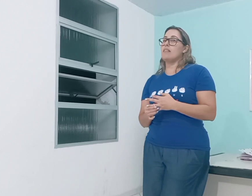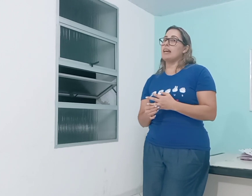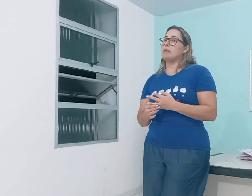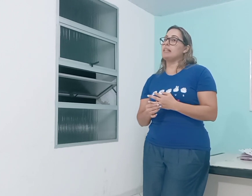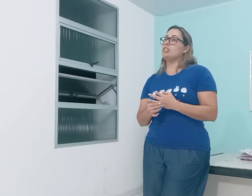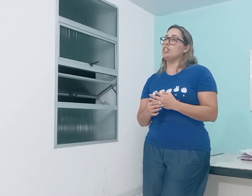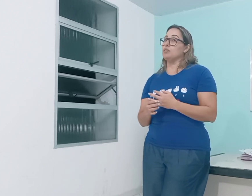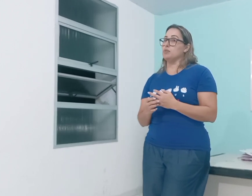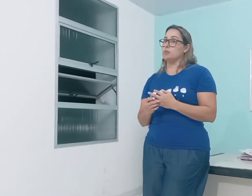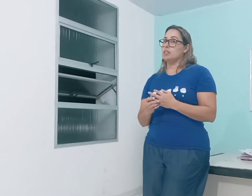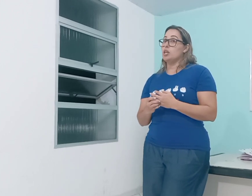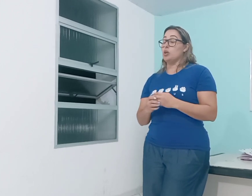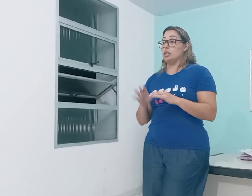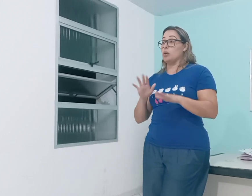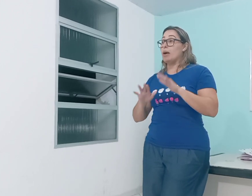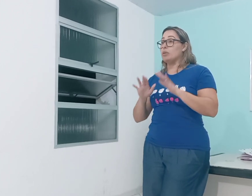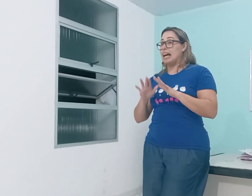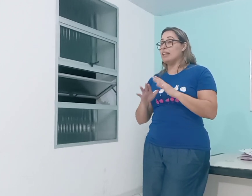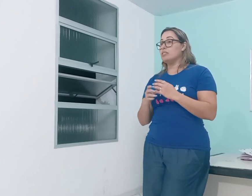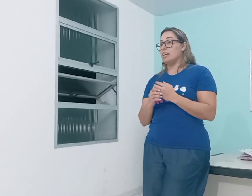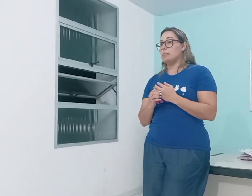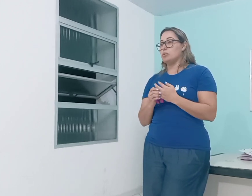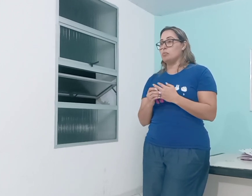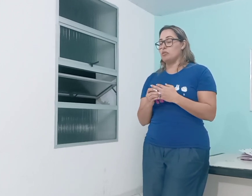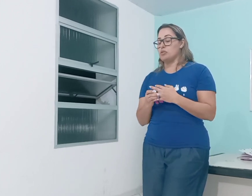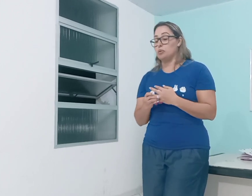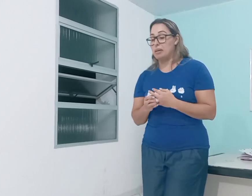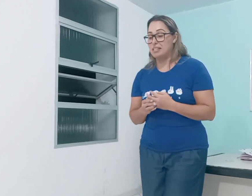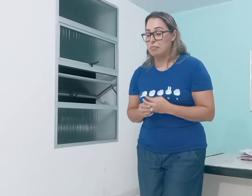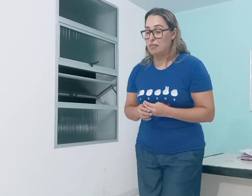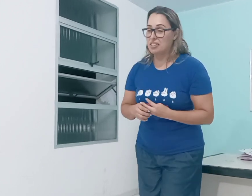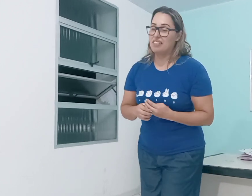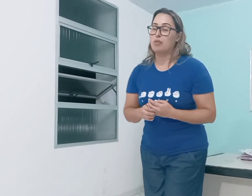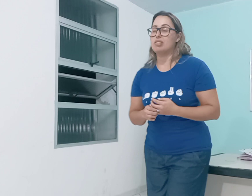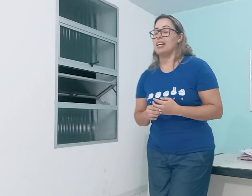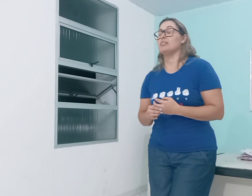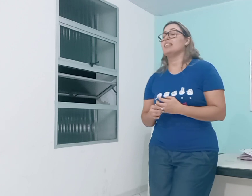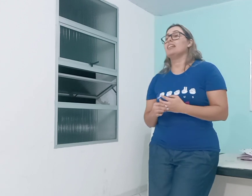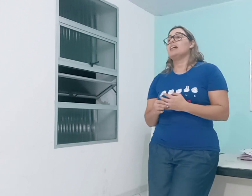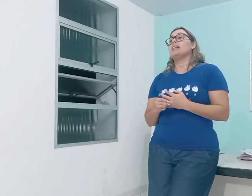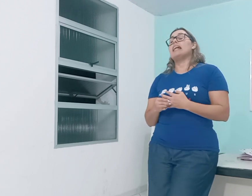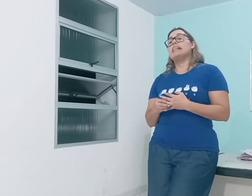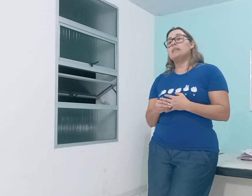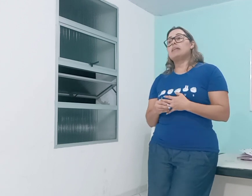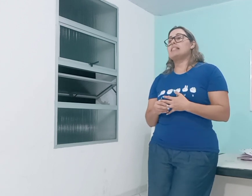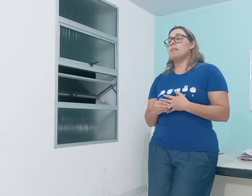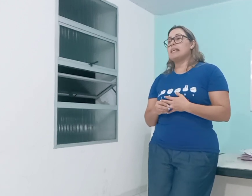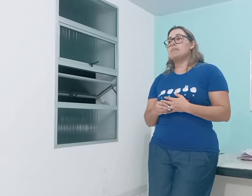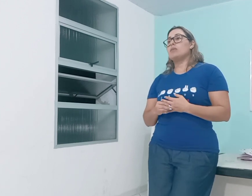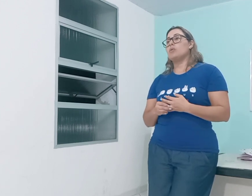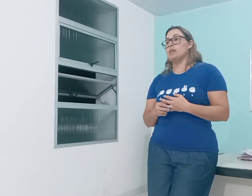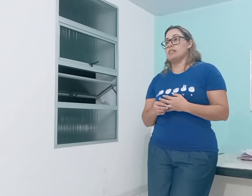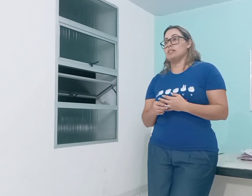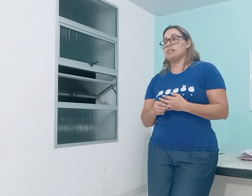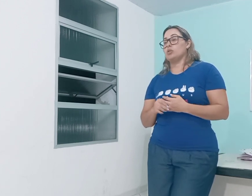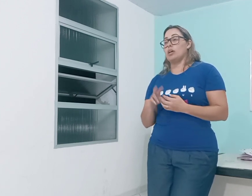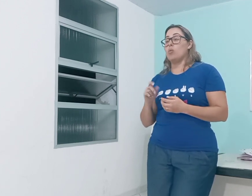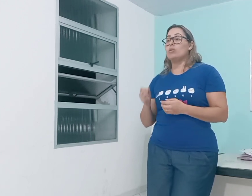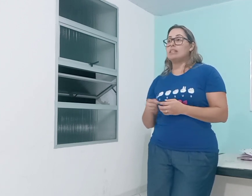ficar repetitivo. Então, tem que tomar cuidado, né, para o professor não perceber que você levar um zero. Na Libras é a mesma coisa, só que ao